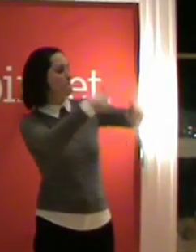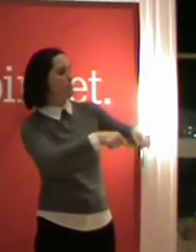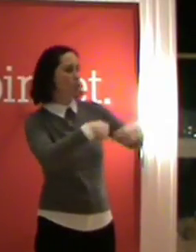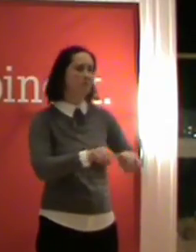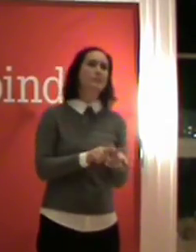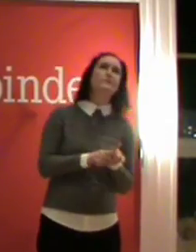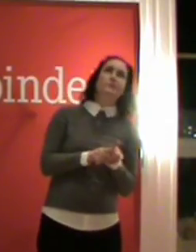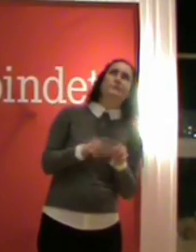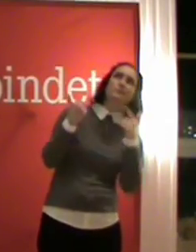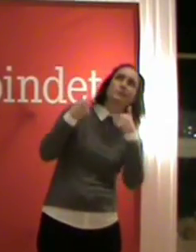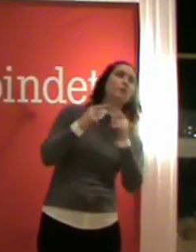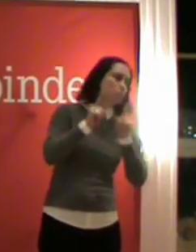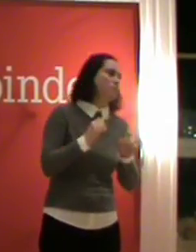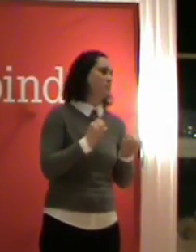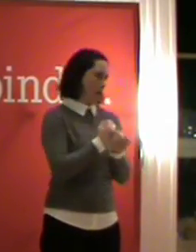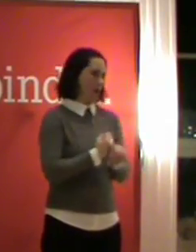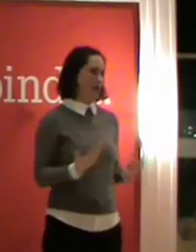Gesetzen beschlossen worden ist.